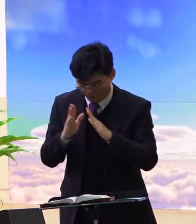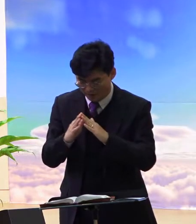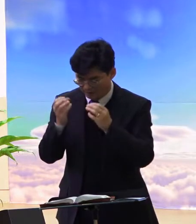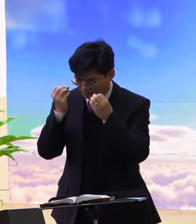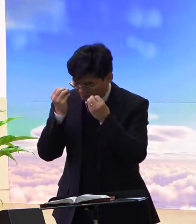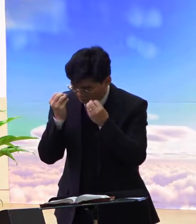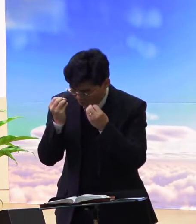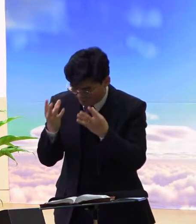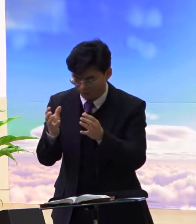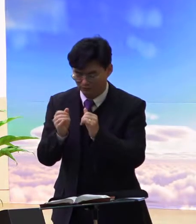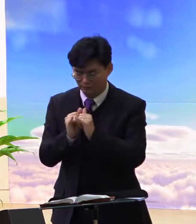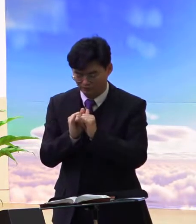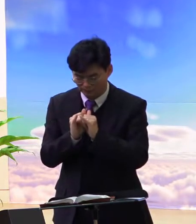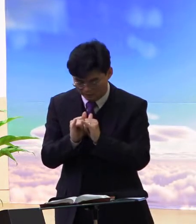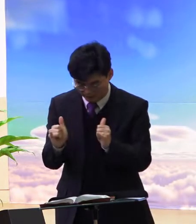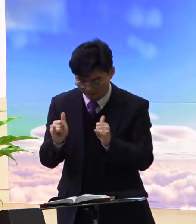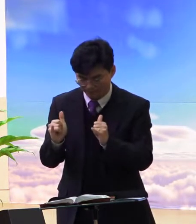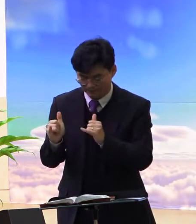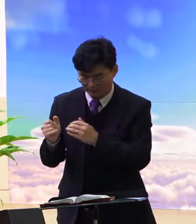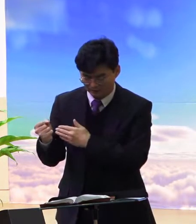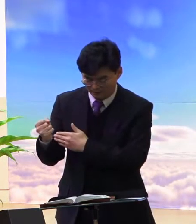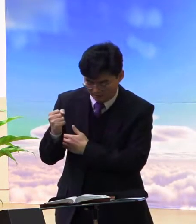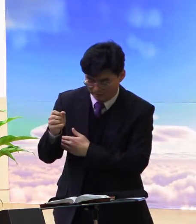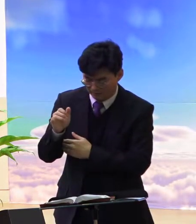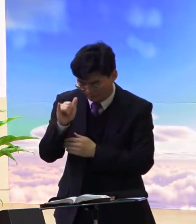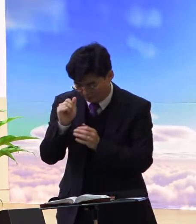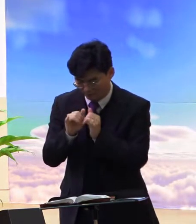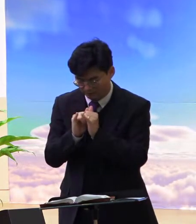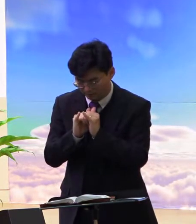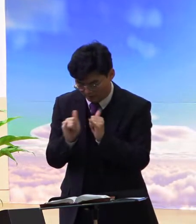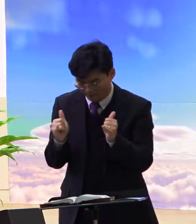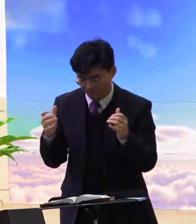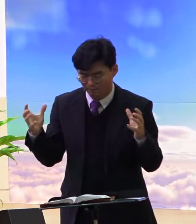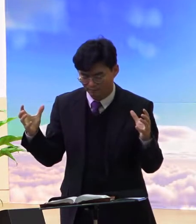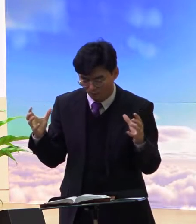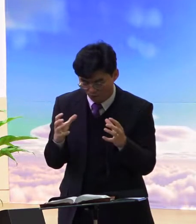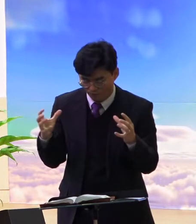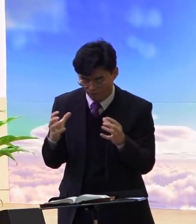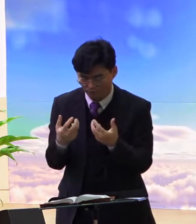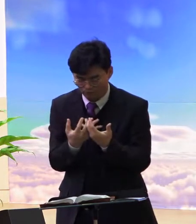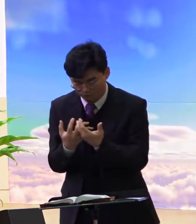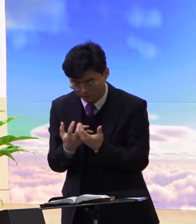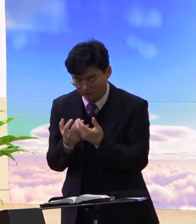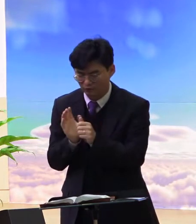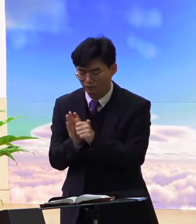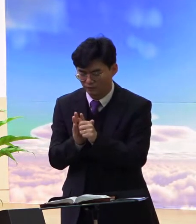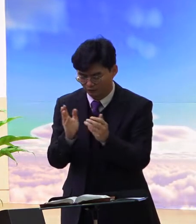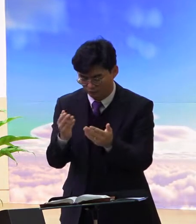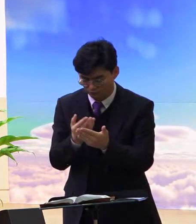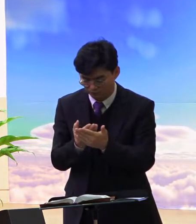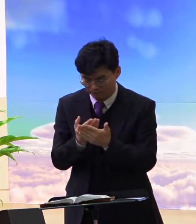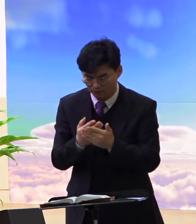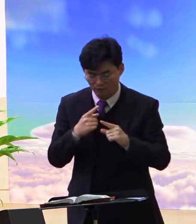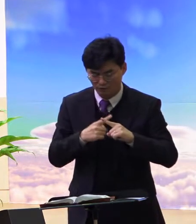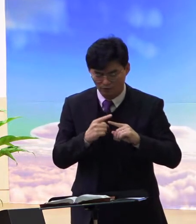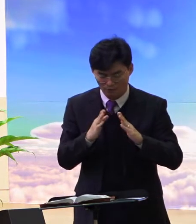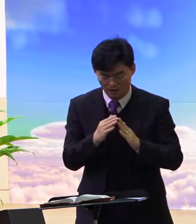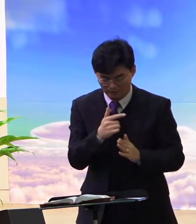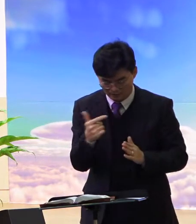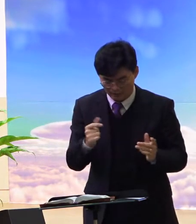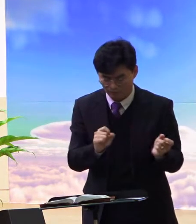양질의 일자리를 많이 주셔서 많은 사람들이 모이게 하시고 이로 인해 교회가 크게 부흥하게